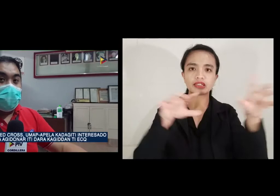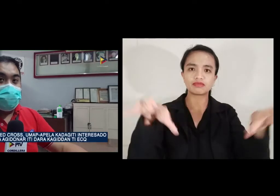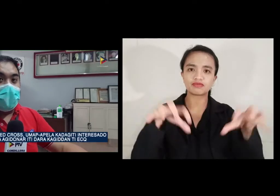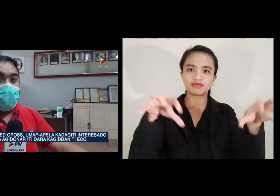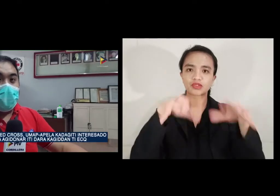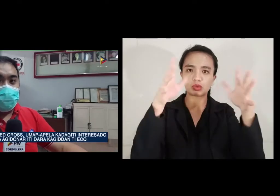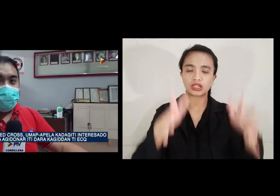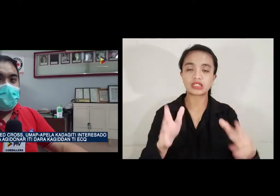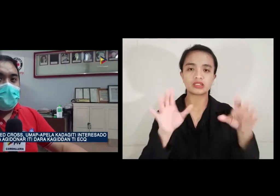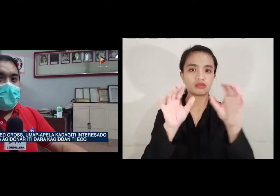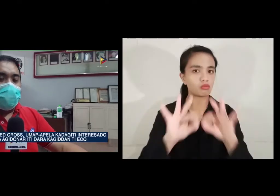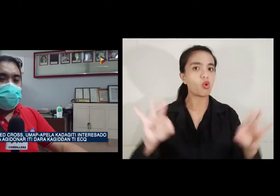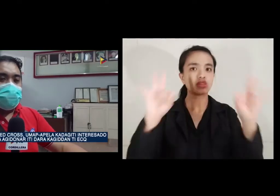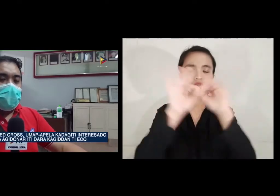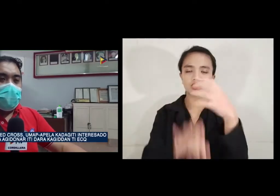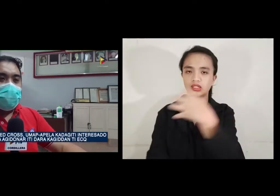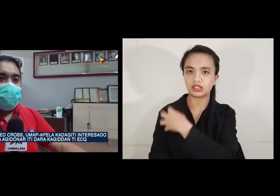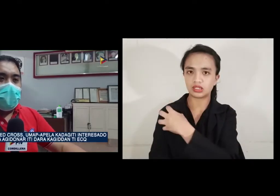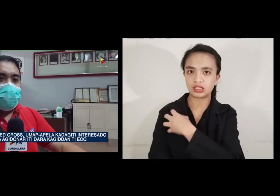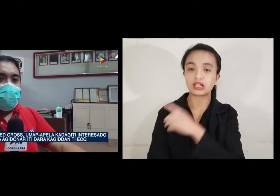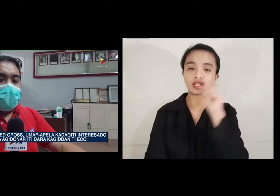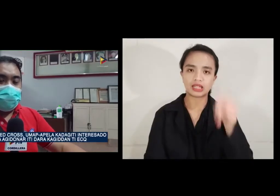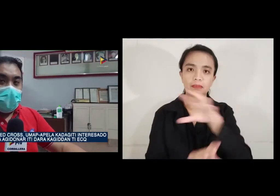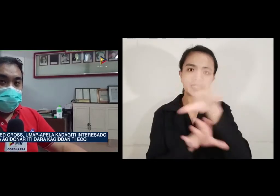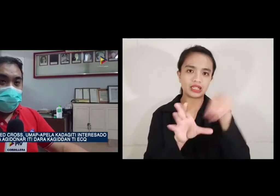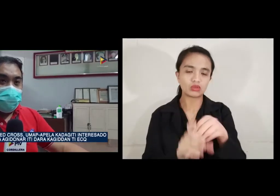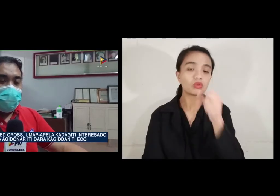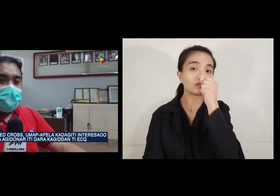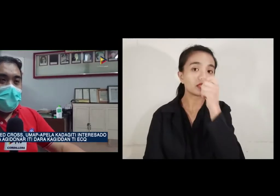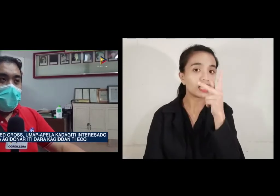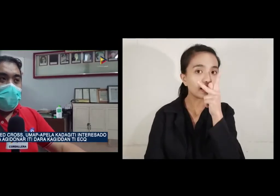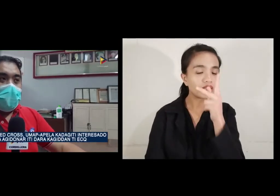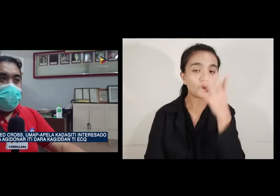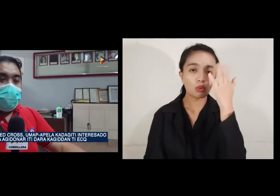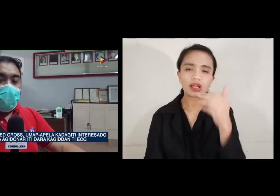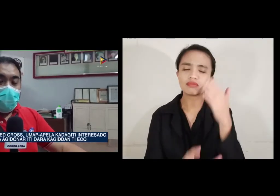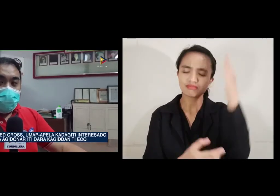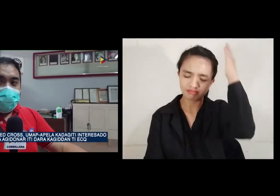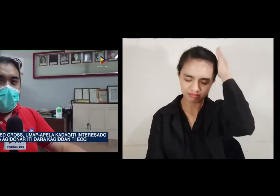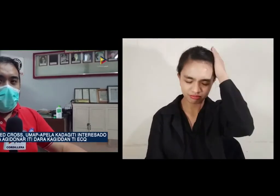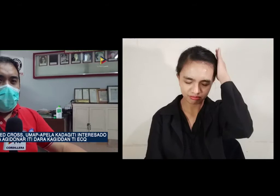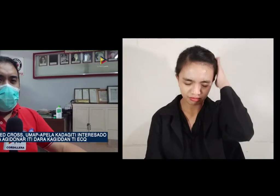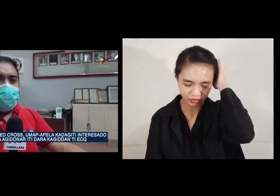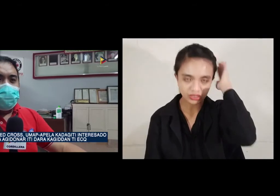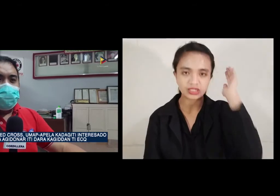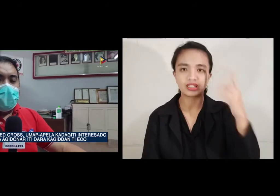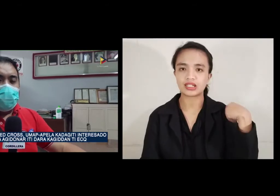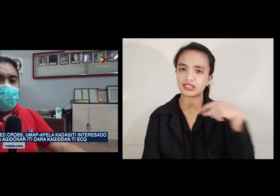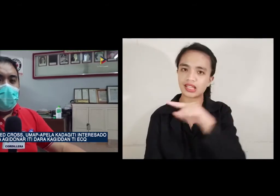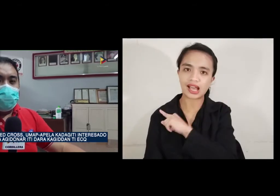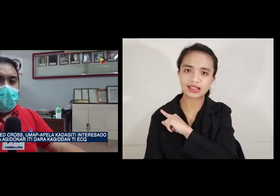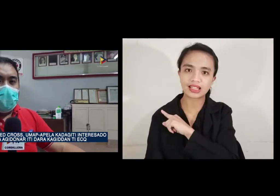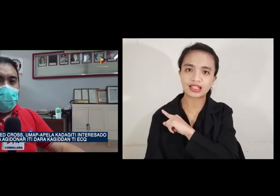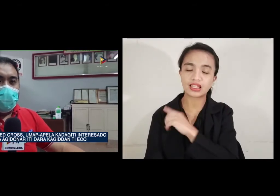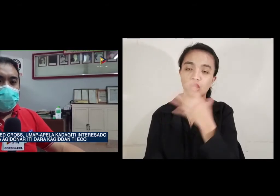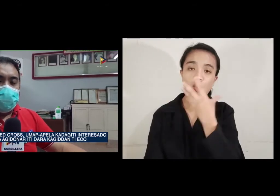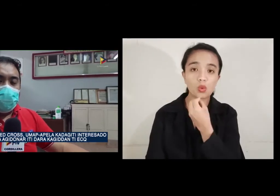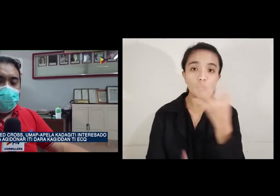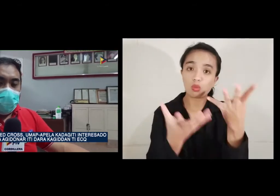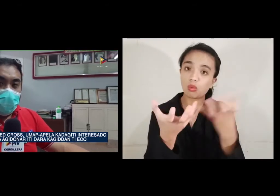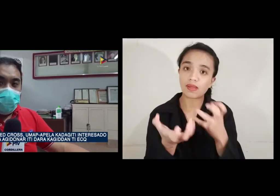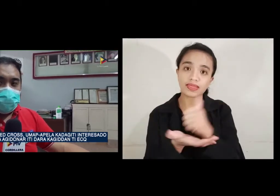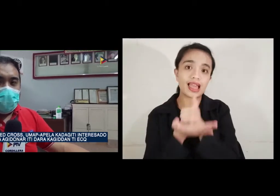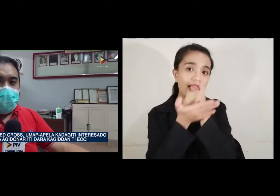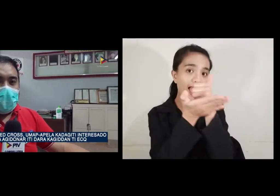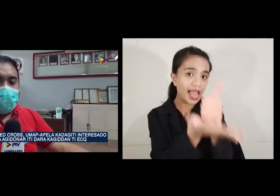na po sa mga checkpoints. Also, nag-include po tayo ng mga snacks po doon. Umaapila po kami sa mga ating mga gusto